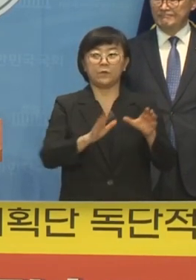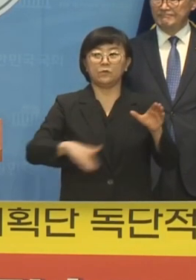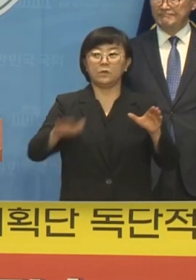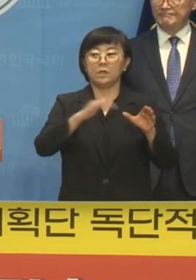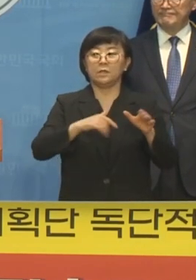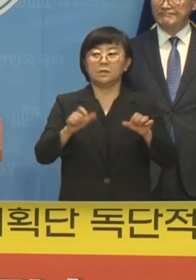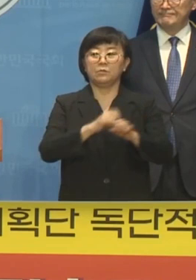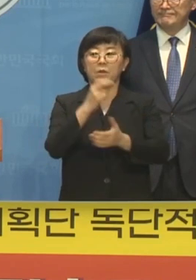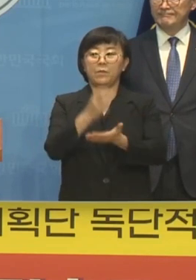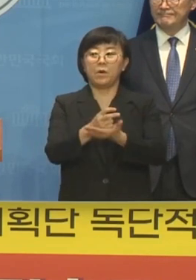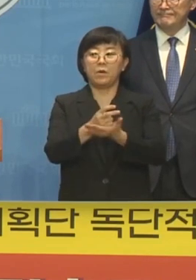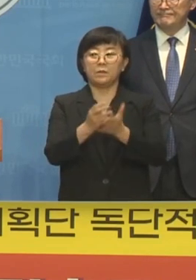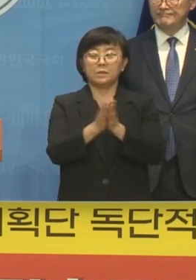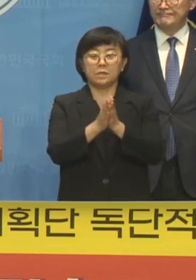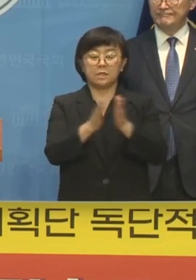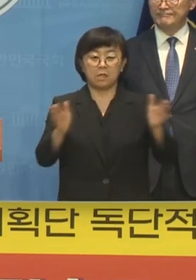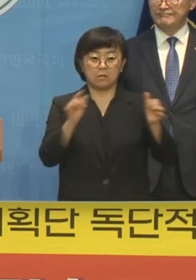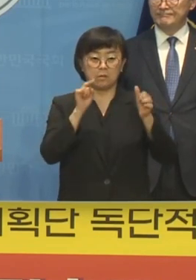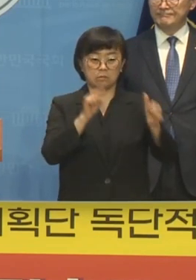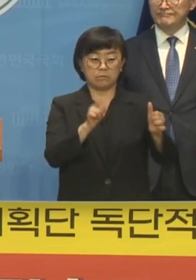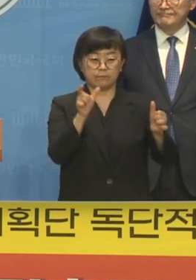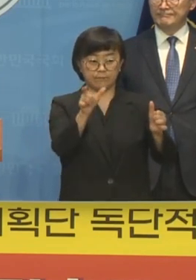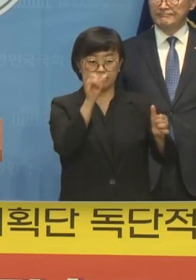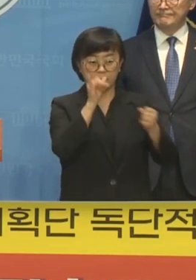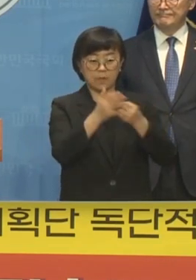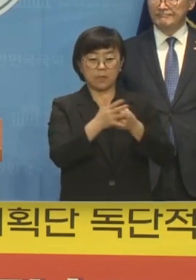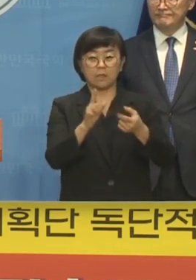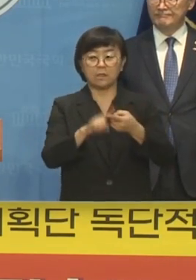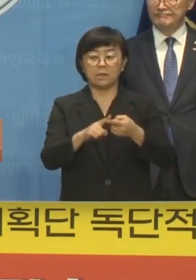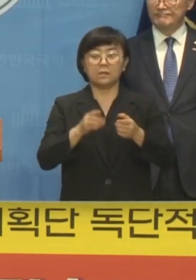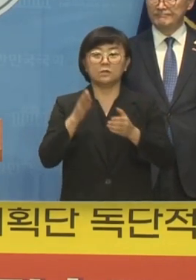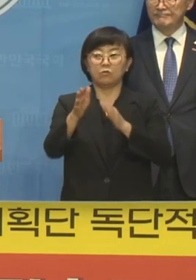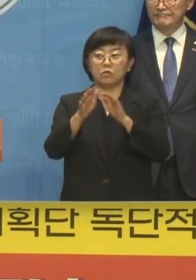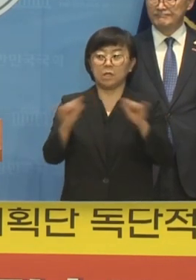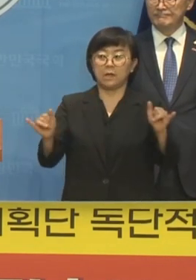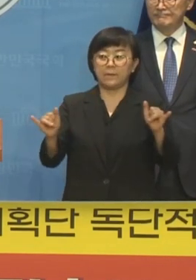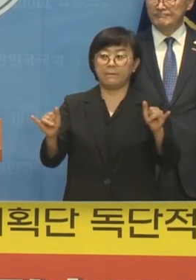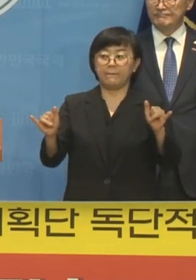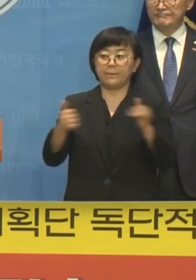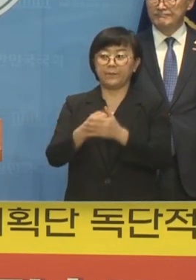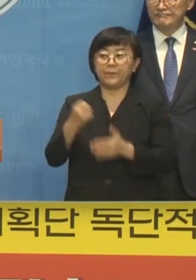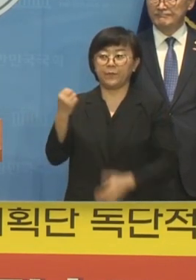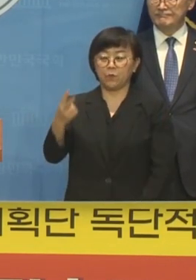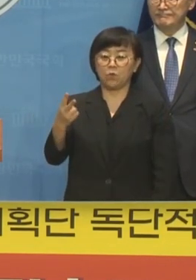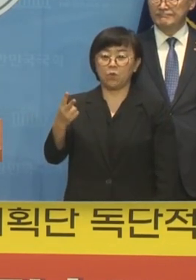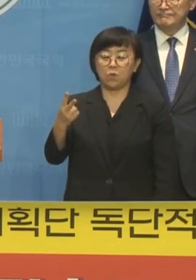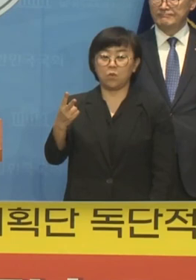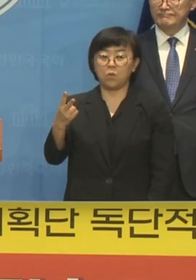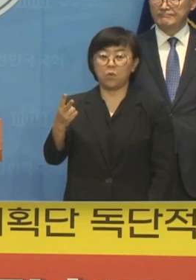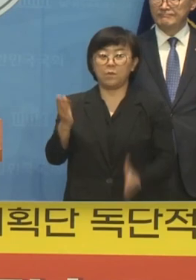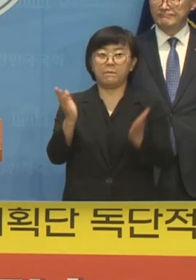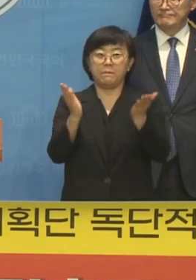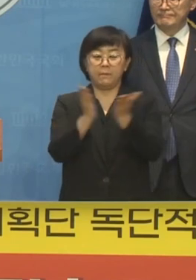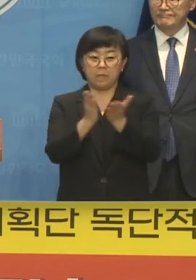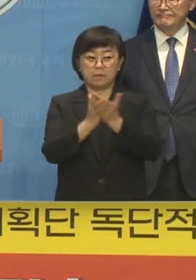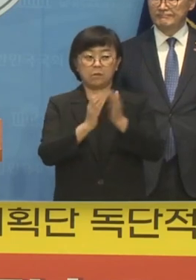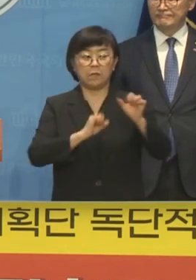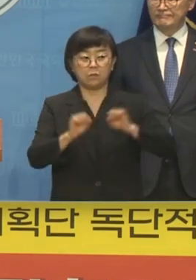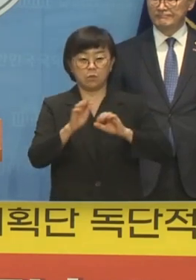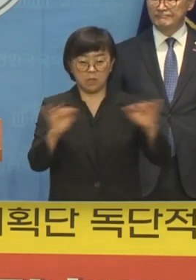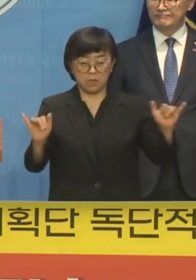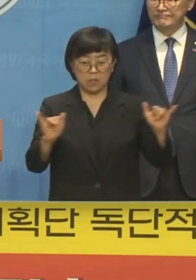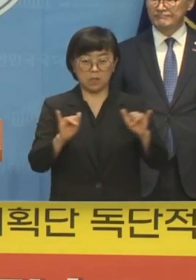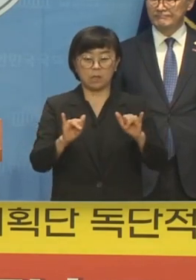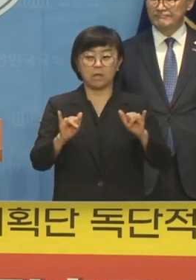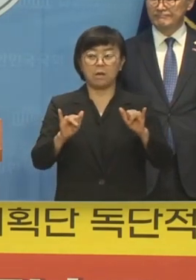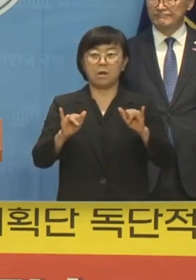우리가 특별법과 시행령에 명시되다시피 전문가 또 그에 따른